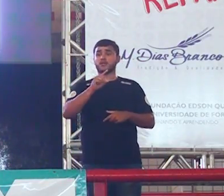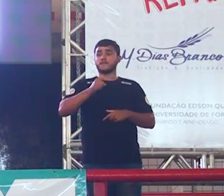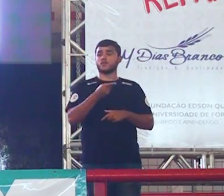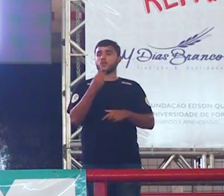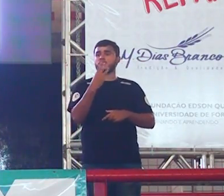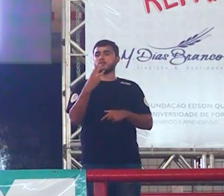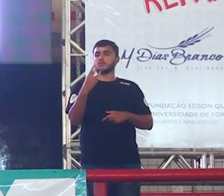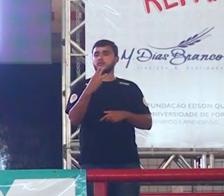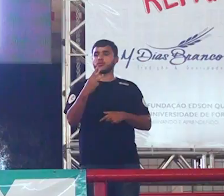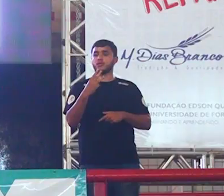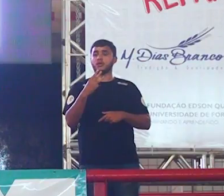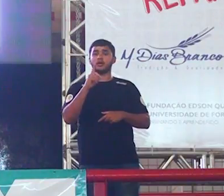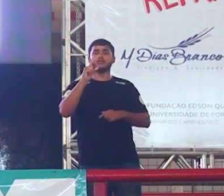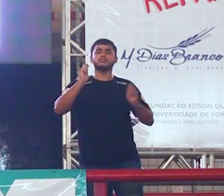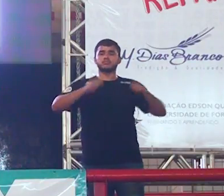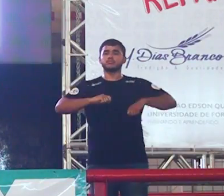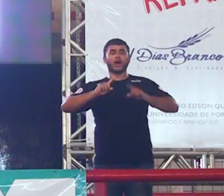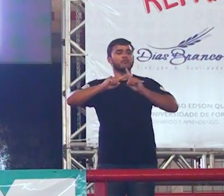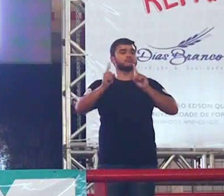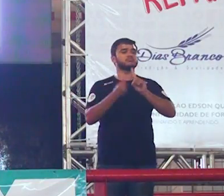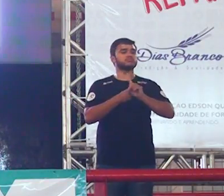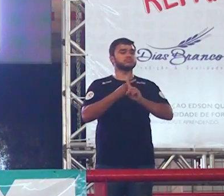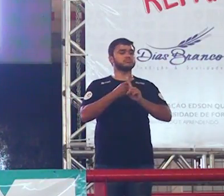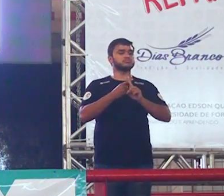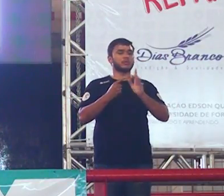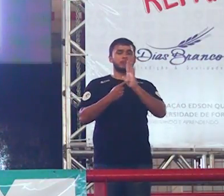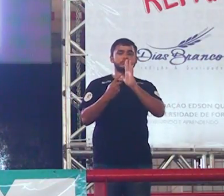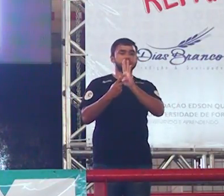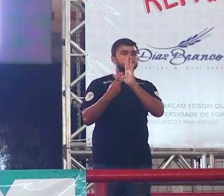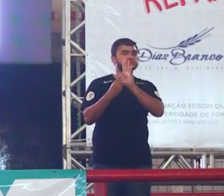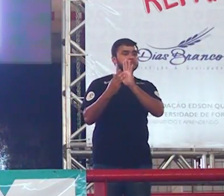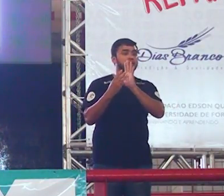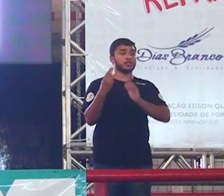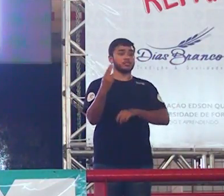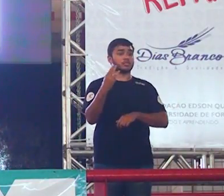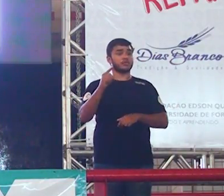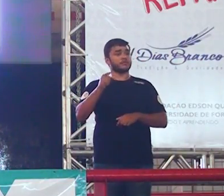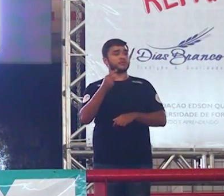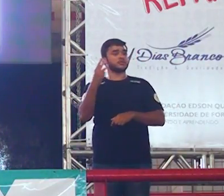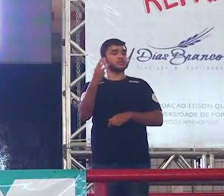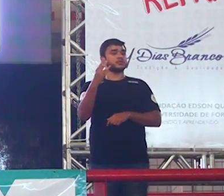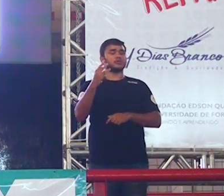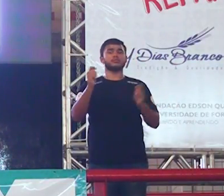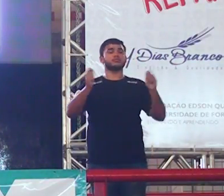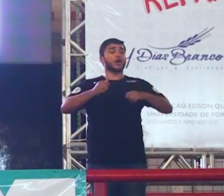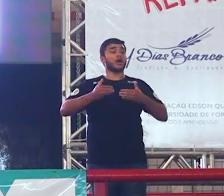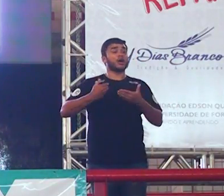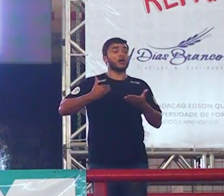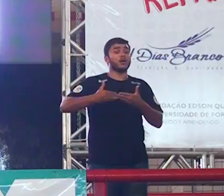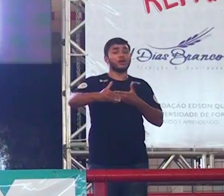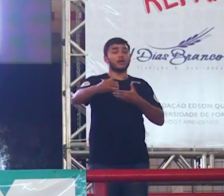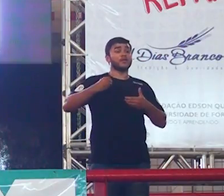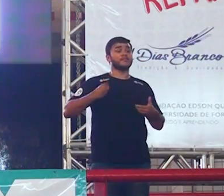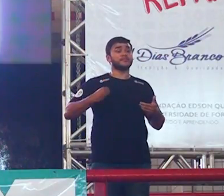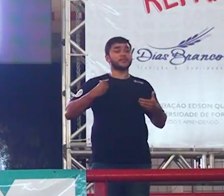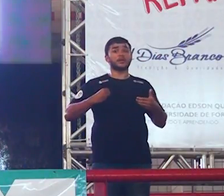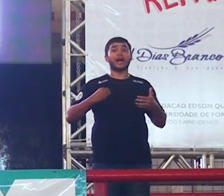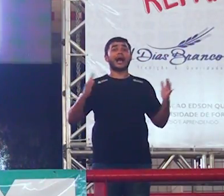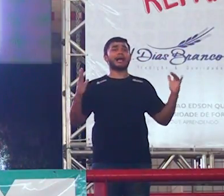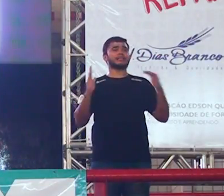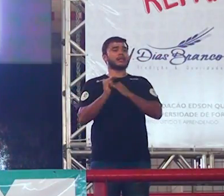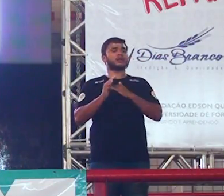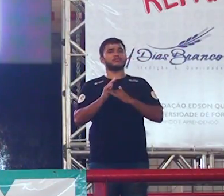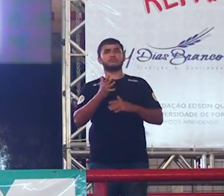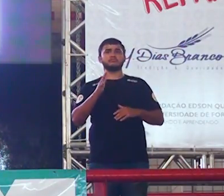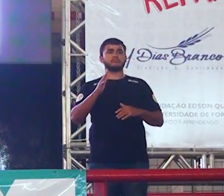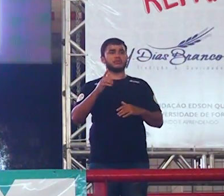33,333, né, ciclos. Por que eu estou falando disso aí? Essa aí é o tempo de vida fértil da mulher,